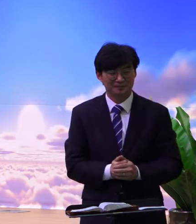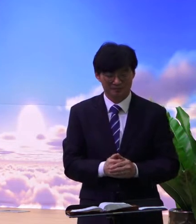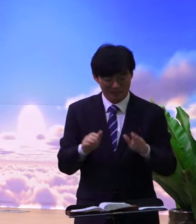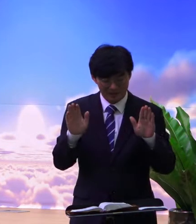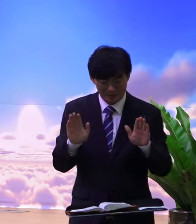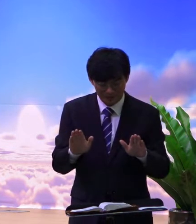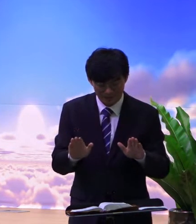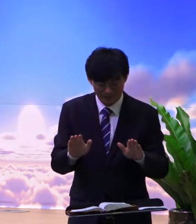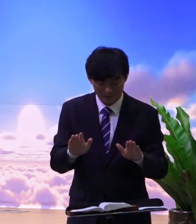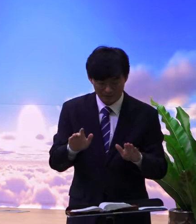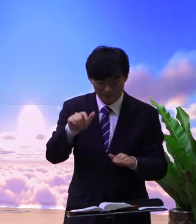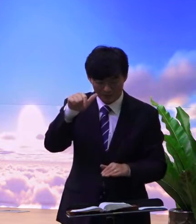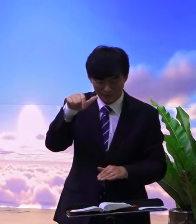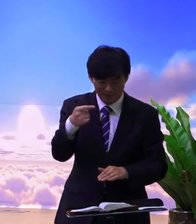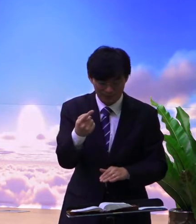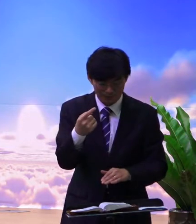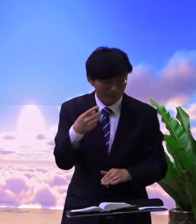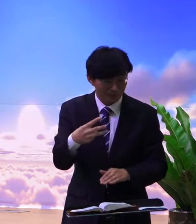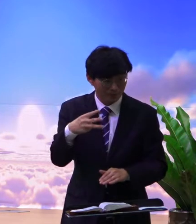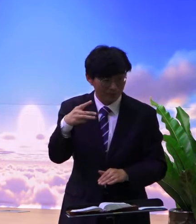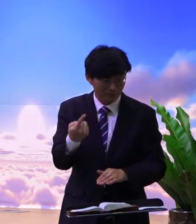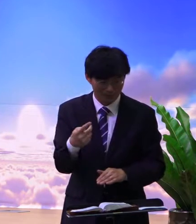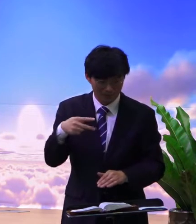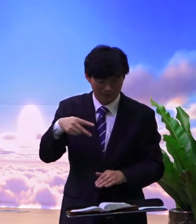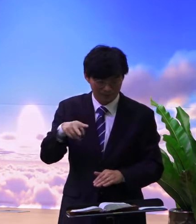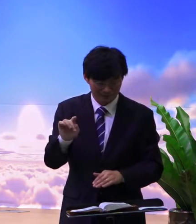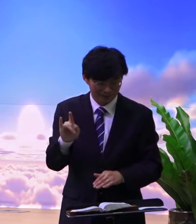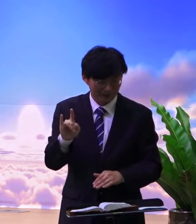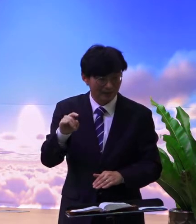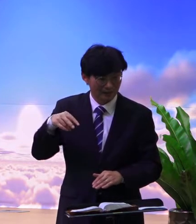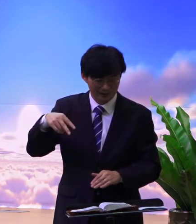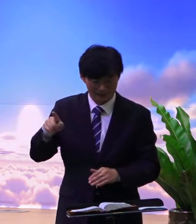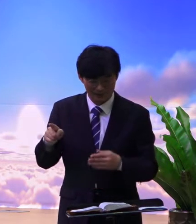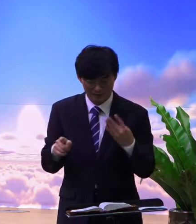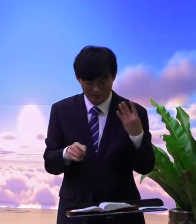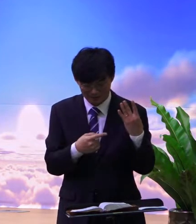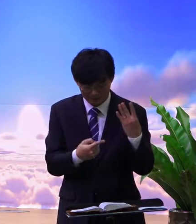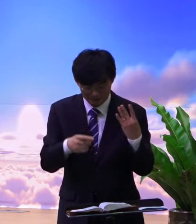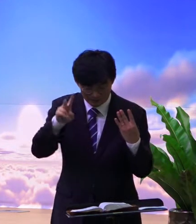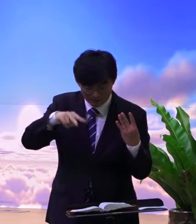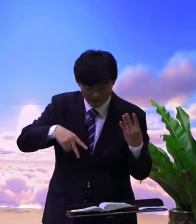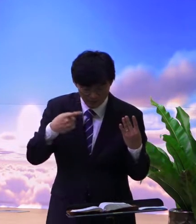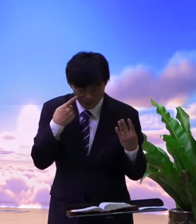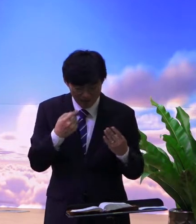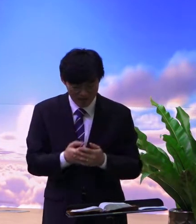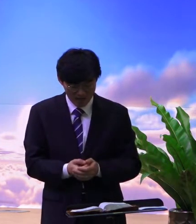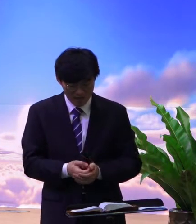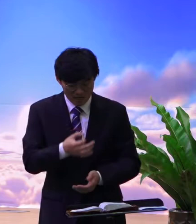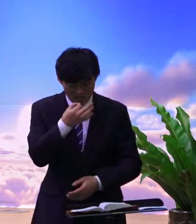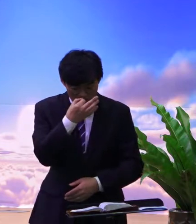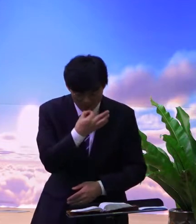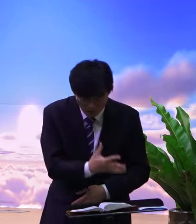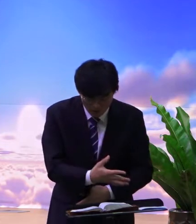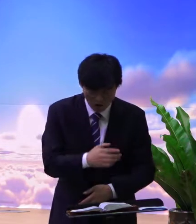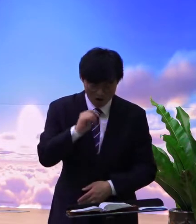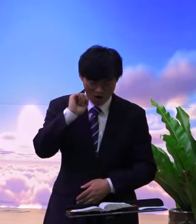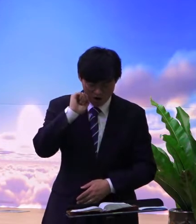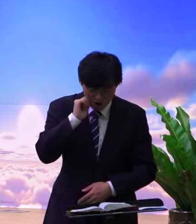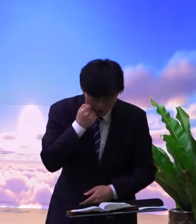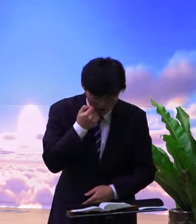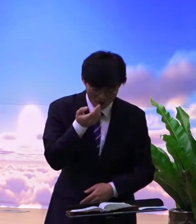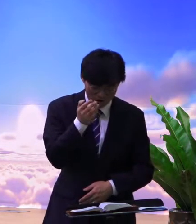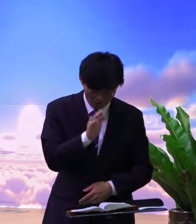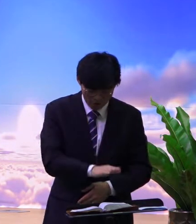오늘 고린도서 4장 2절에서 주시는 하나님의 메시지는 이것입니다. 아무리 힘들고 어려워도 하나님께